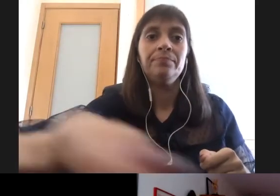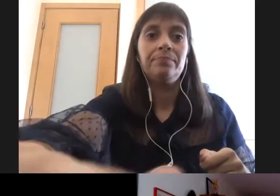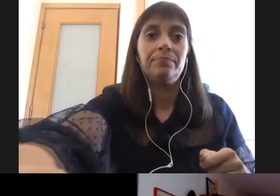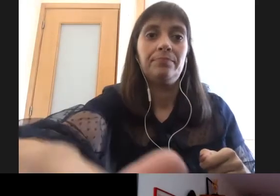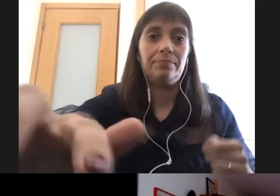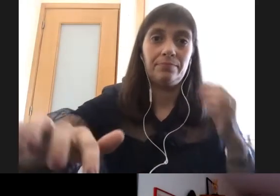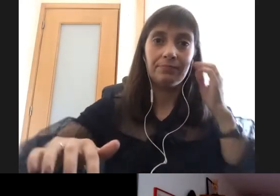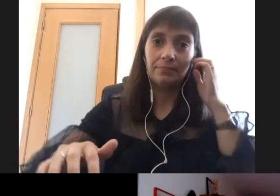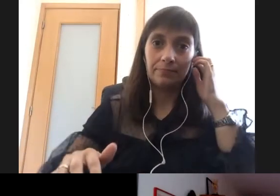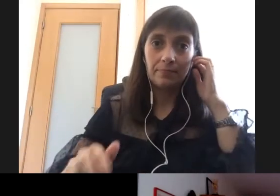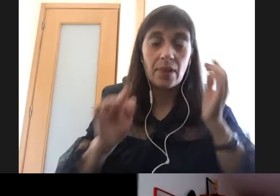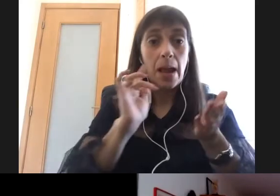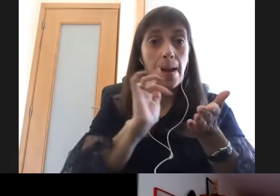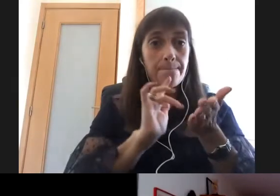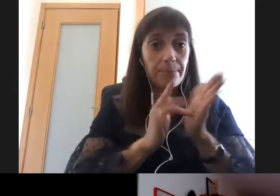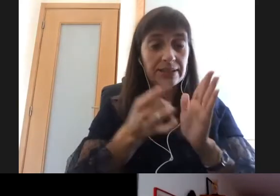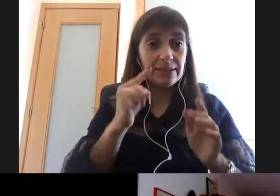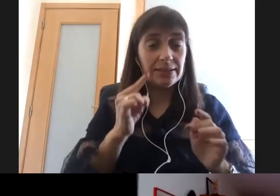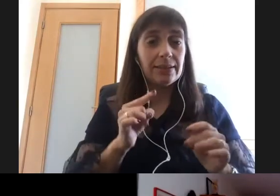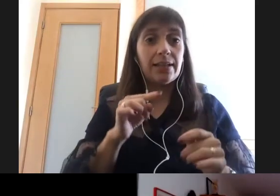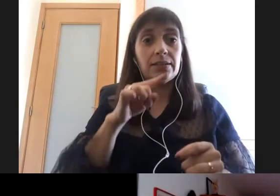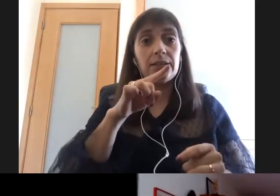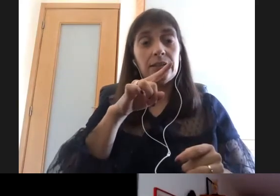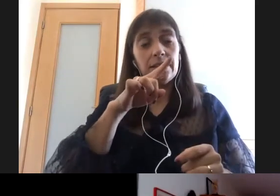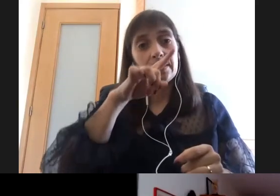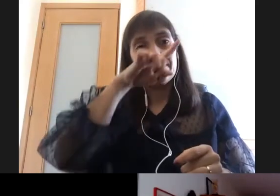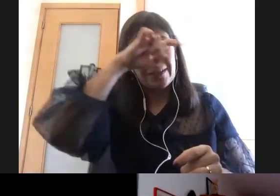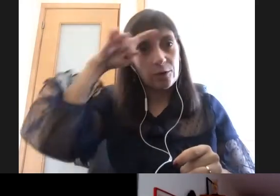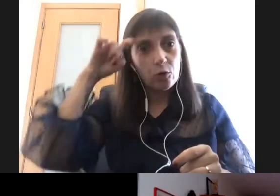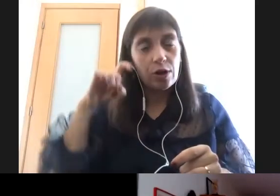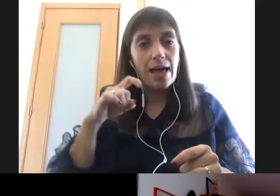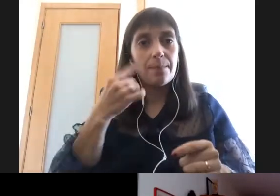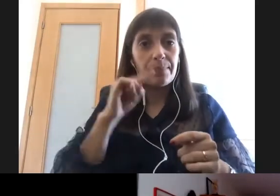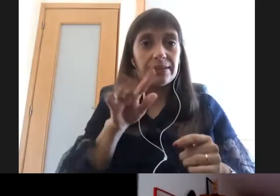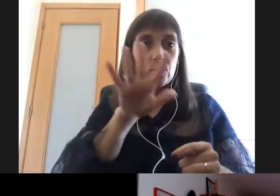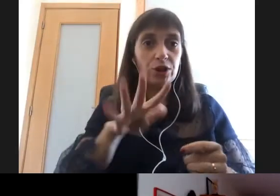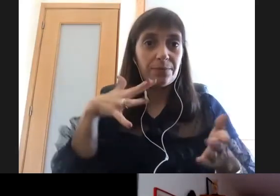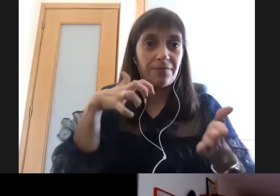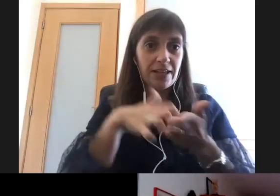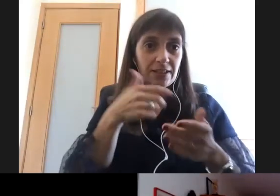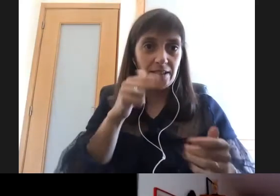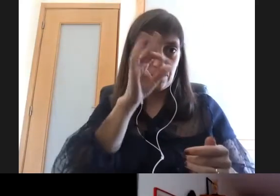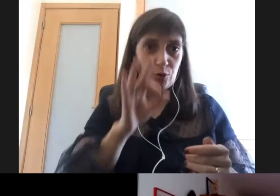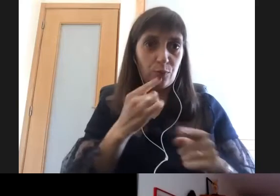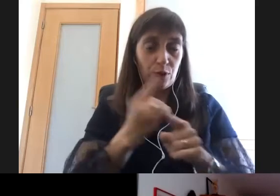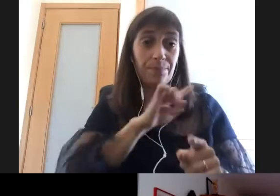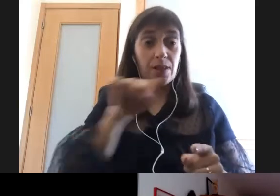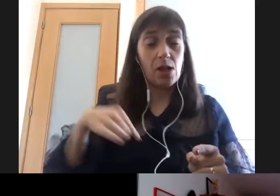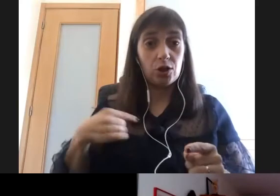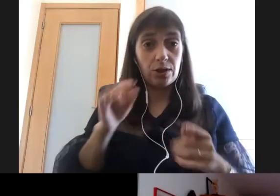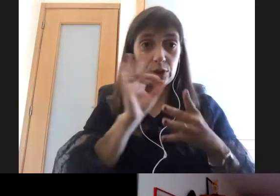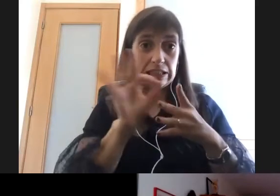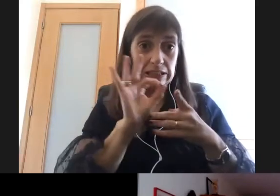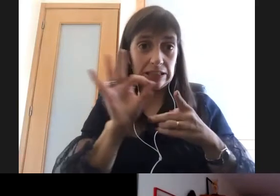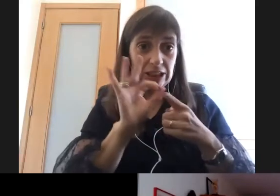o Brasil teria uma dificuldade para ter um regime fascista pleno, que é o seguinte, nós temos uma característica, que uma